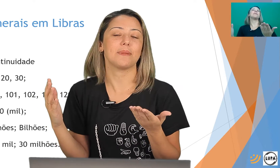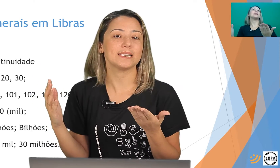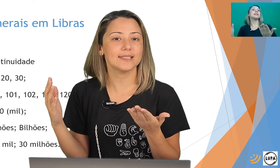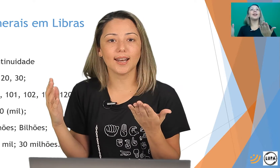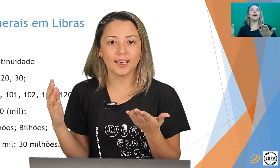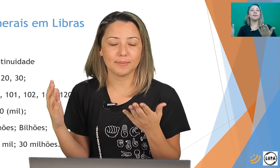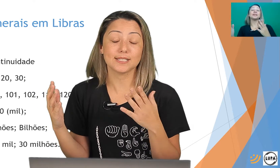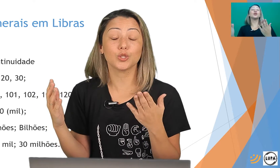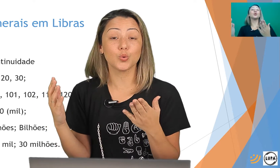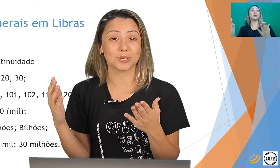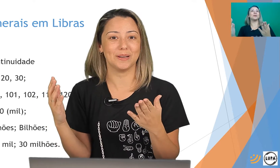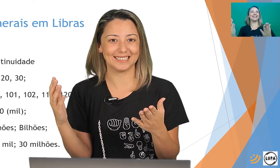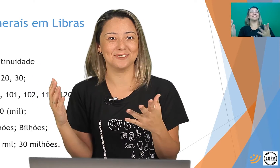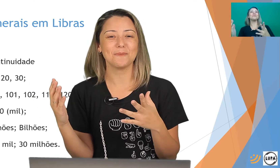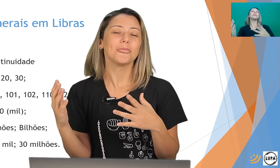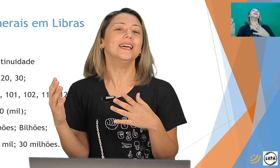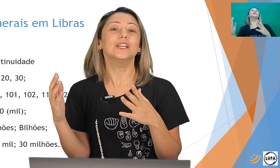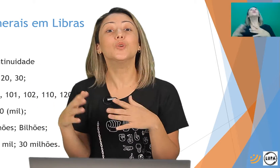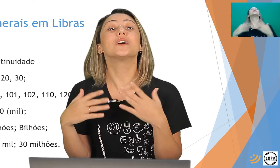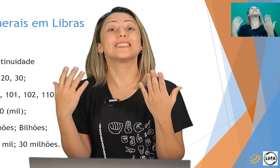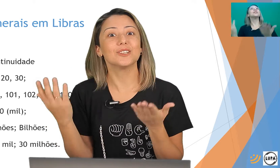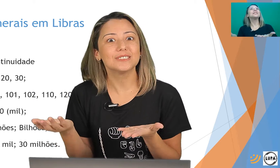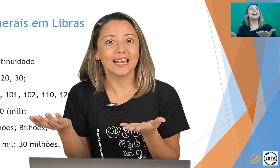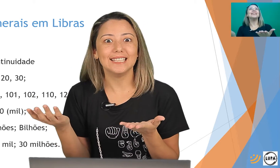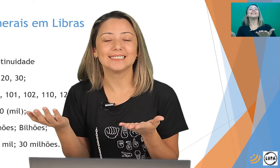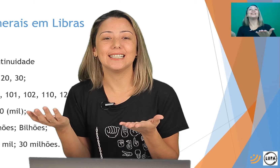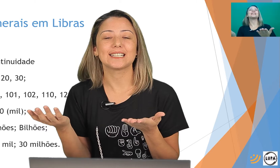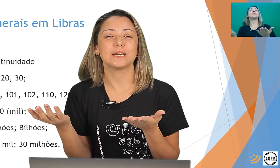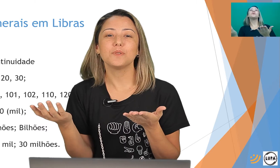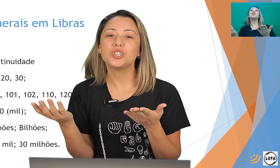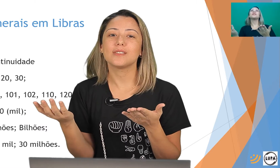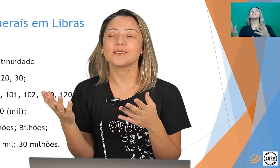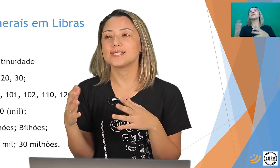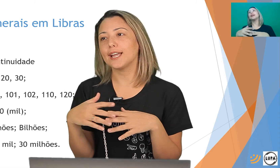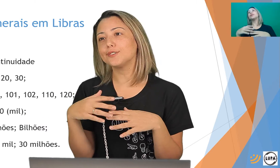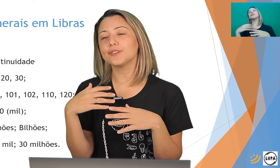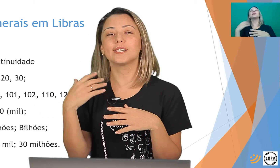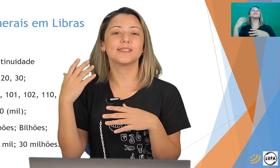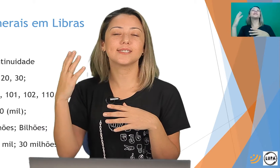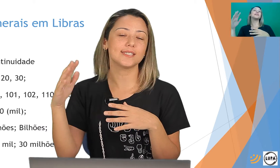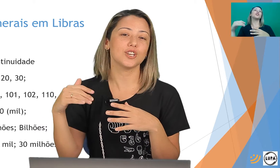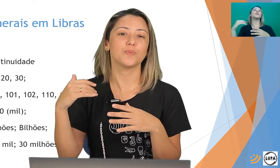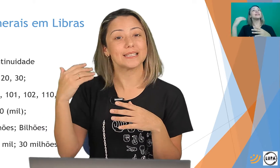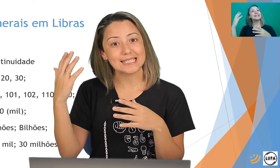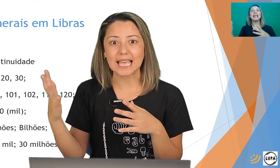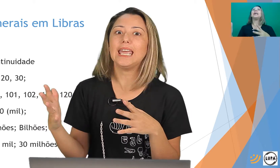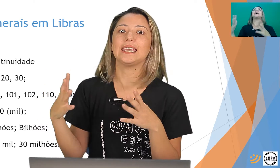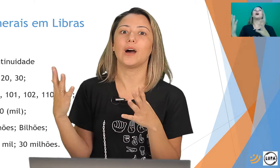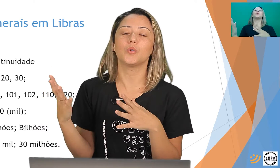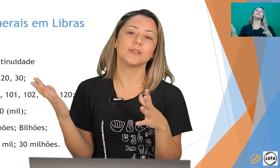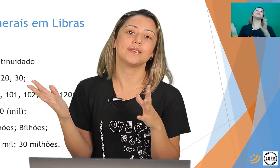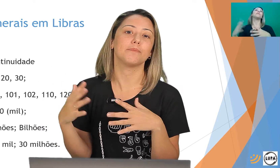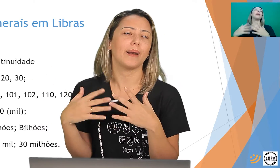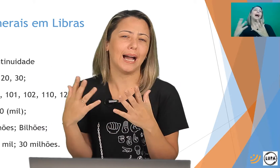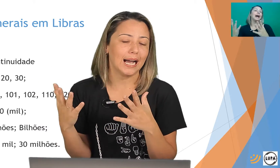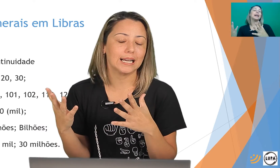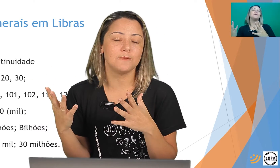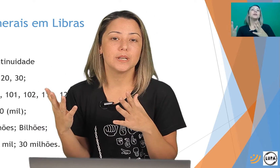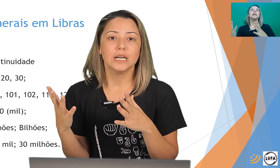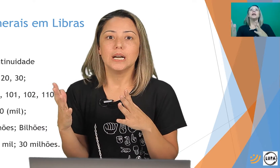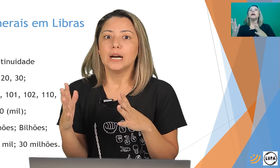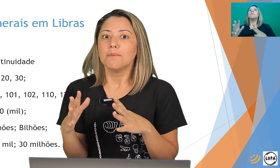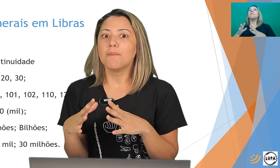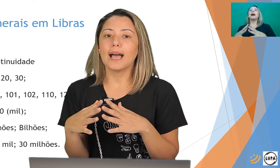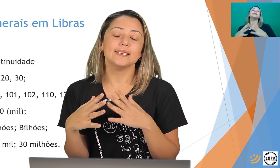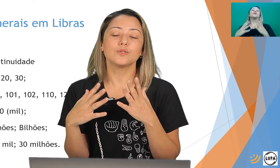vai ser mais que 2, perdão. Nunca serão 3 letras repetidas, exceto que seja uma senha, algo assim,